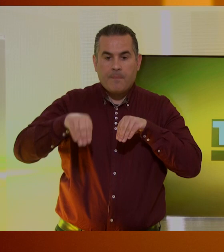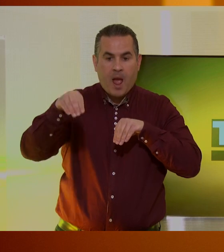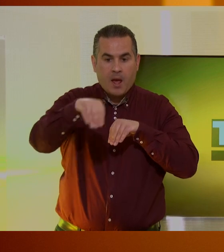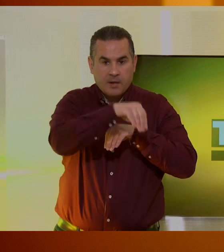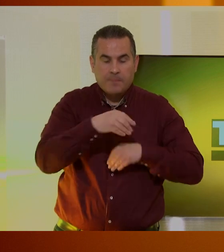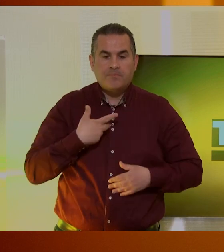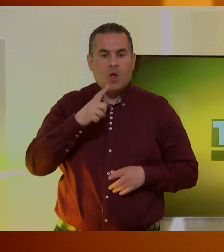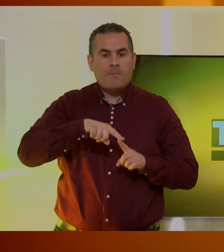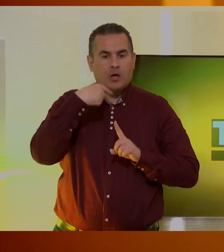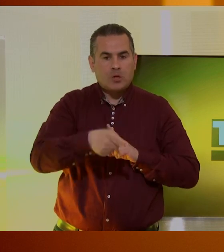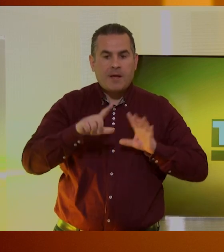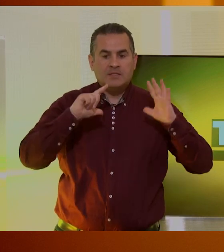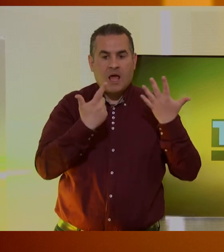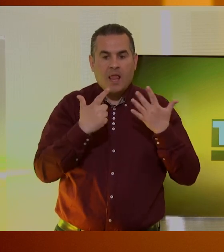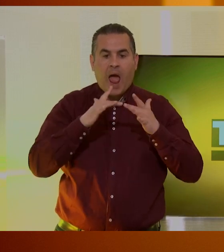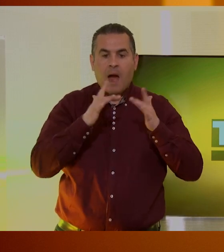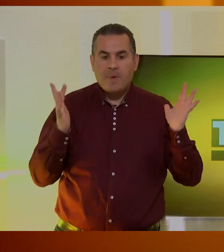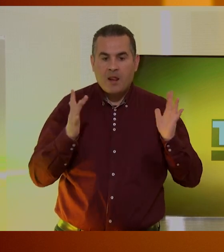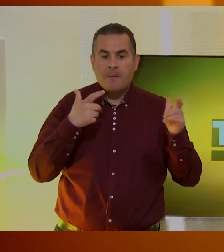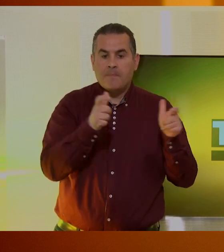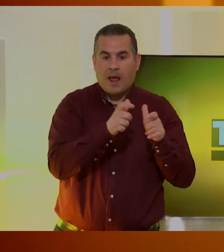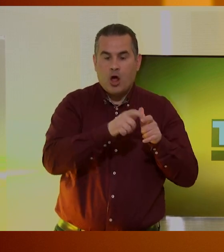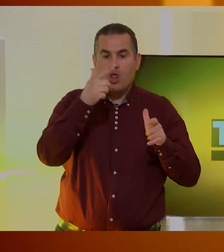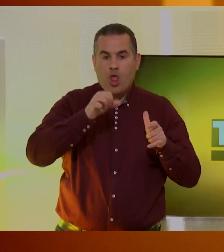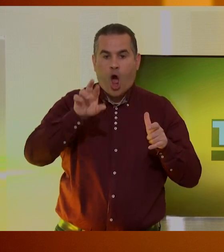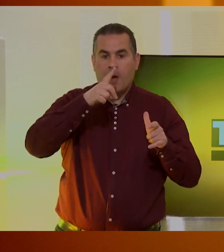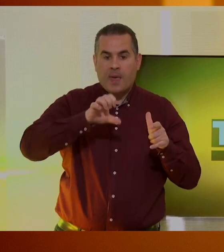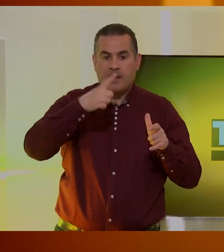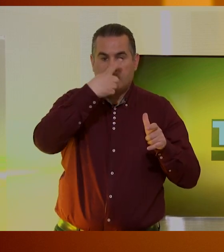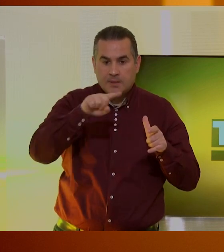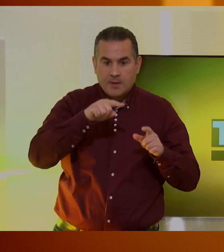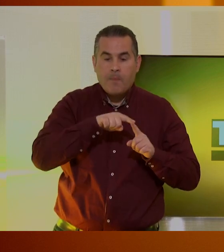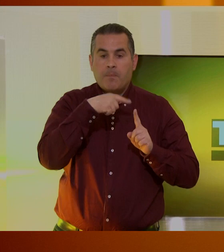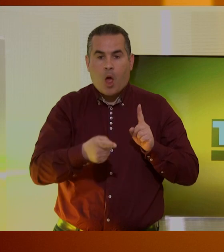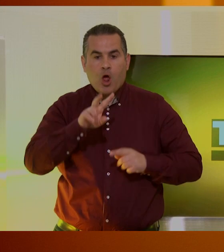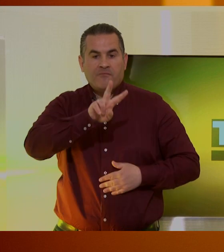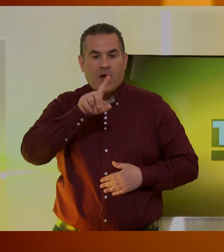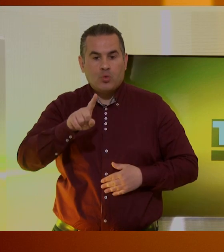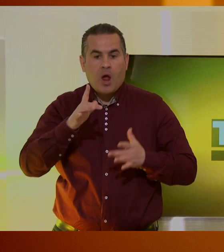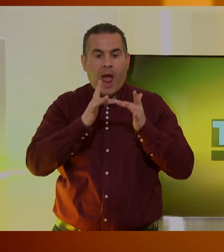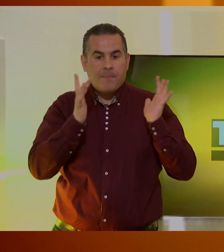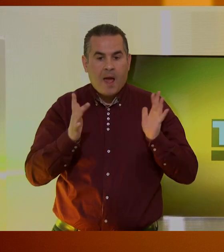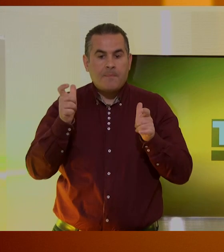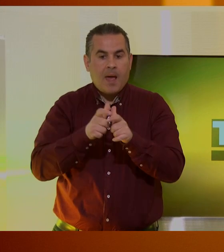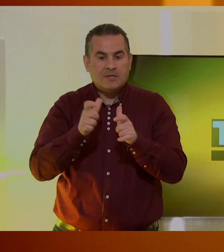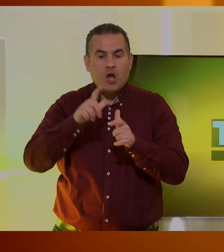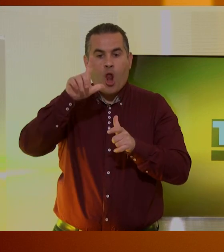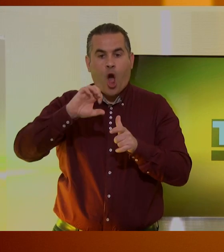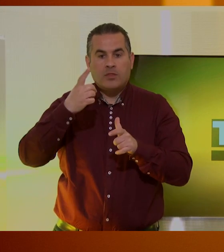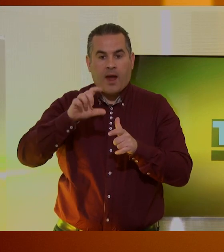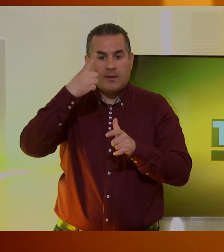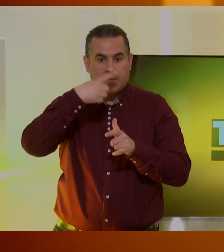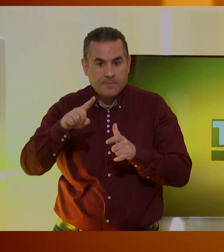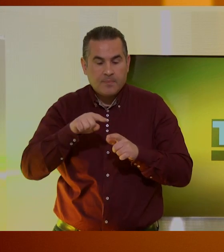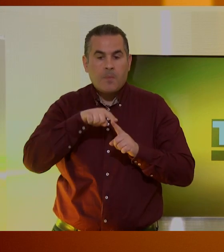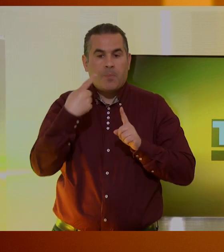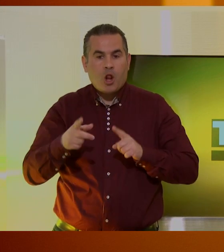dell'attività aperta tutte le fasce di età e soprattutto alle famiglie ci saranno le escursioni nei boschi e nelle zone umili del Rio Posada